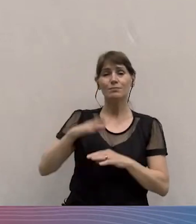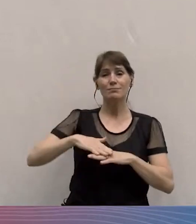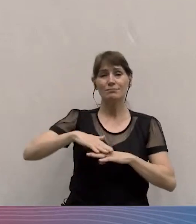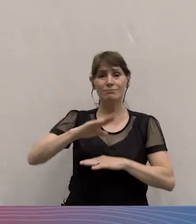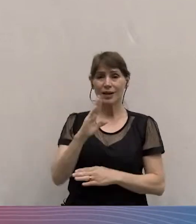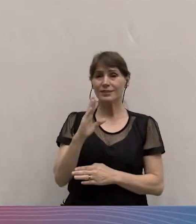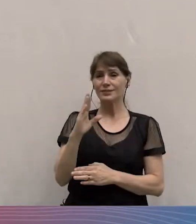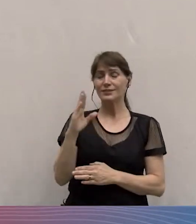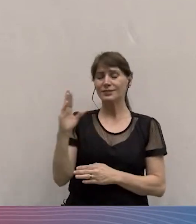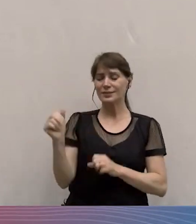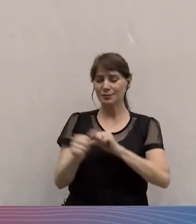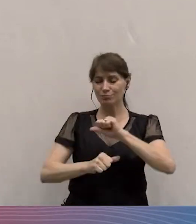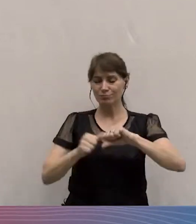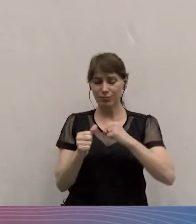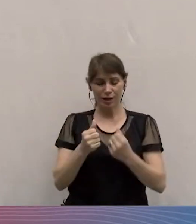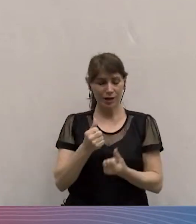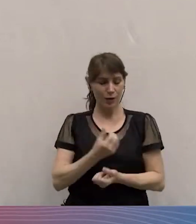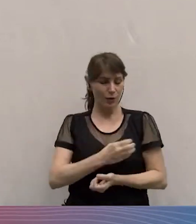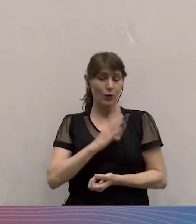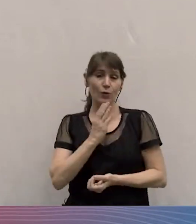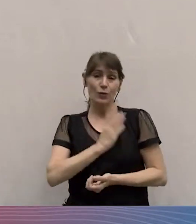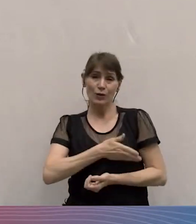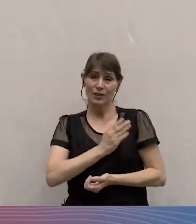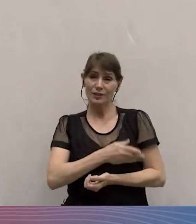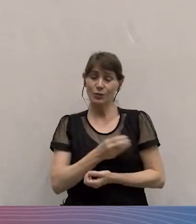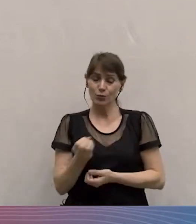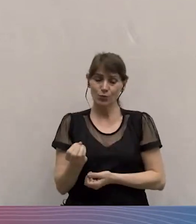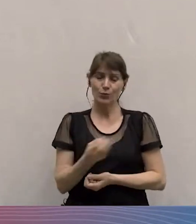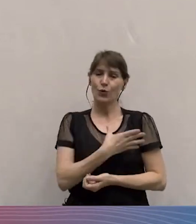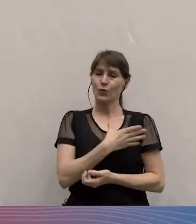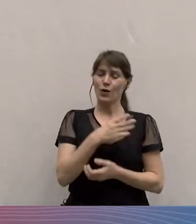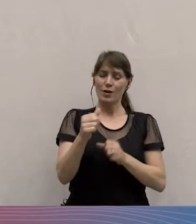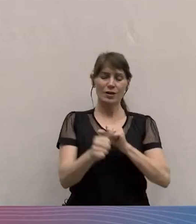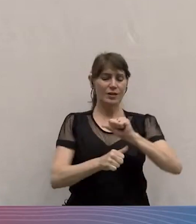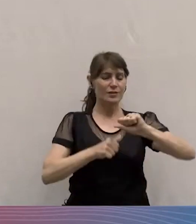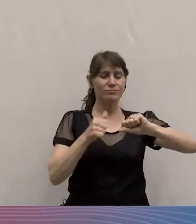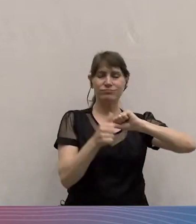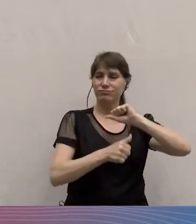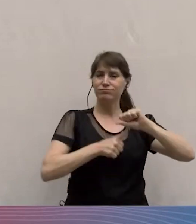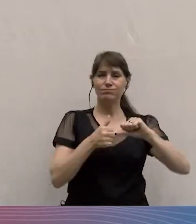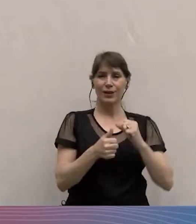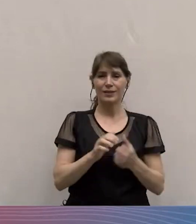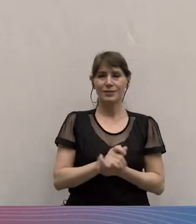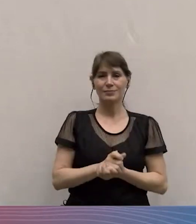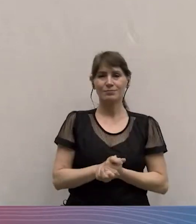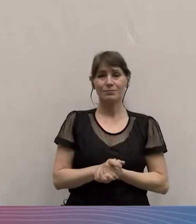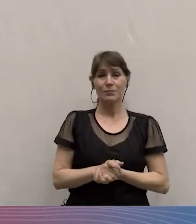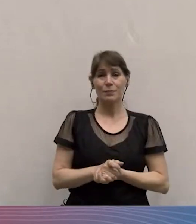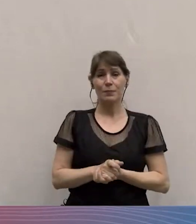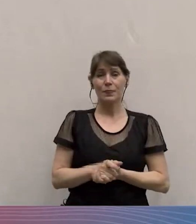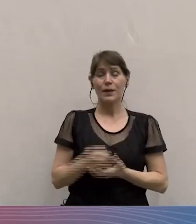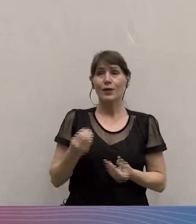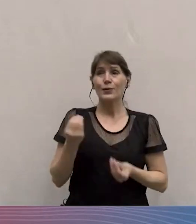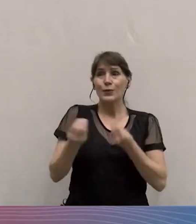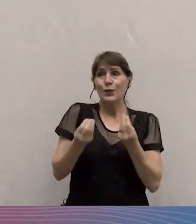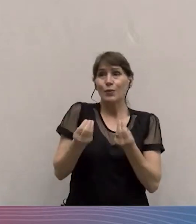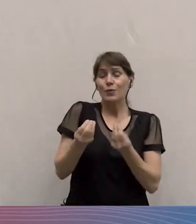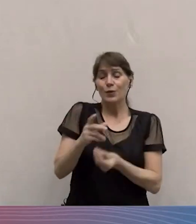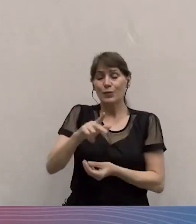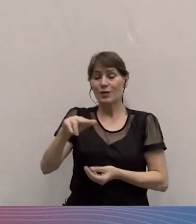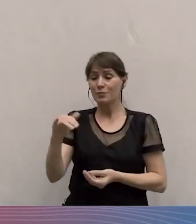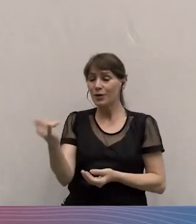mais renovando o coração de cada um aqui. E muitos estão, como dizem, uma irmã acabou de dizer